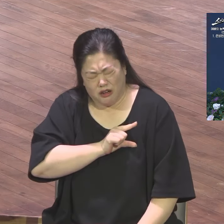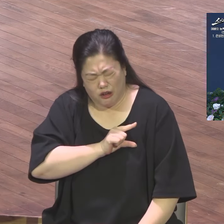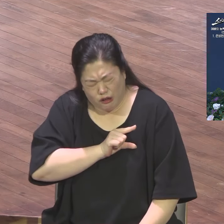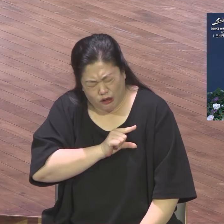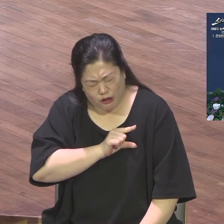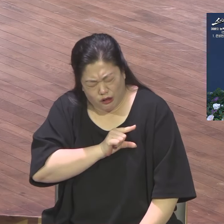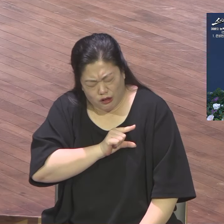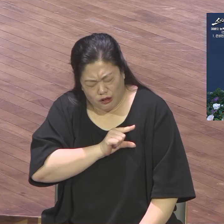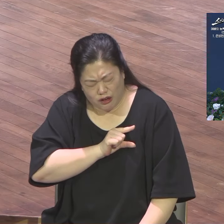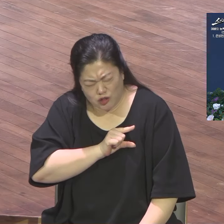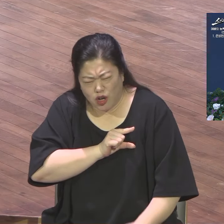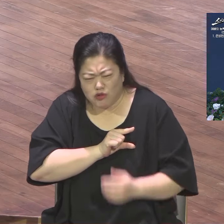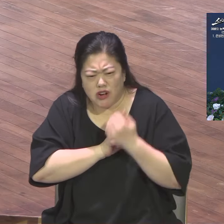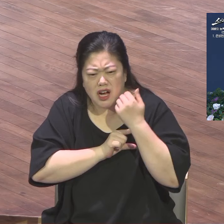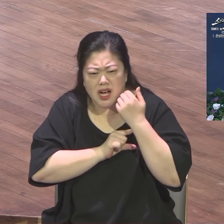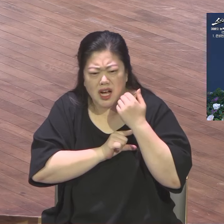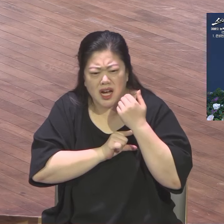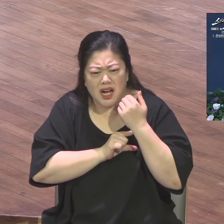록펠러는요